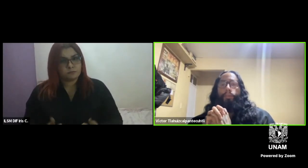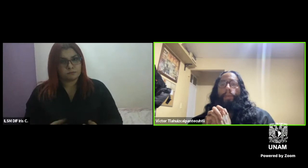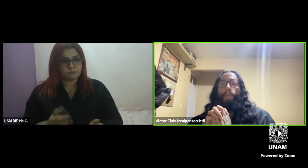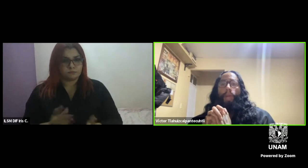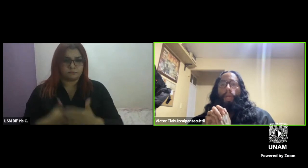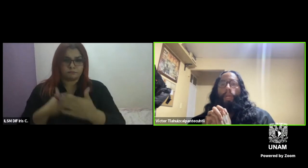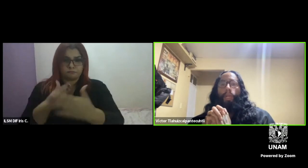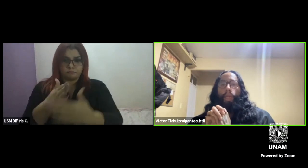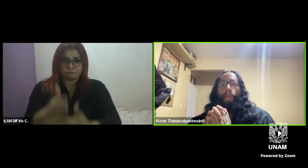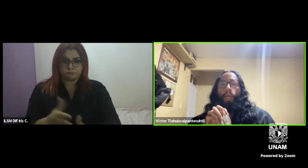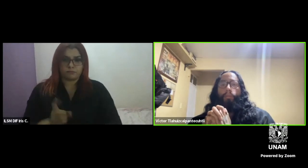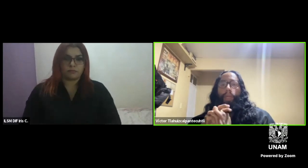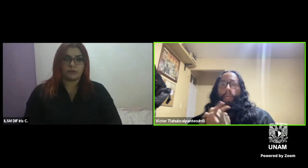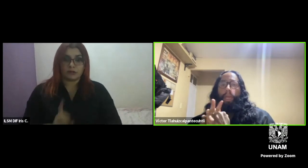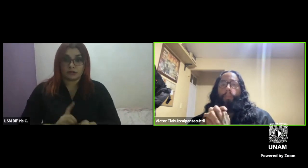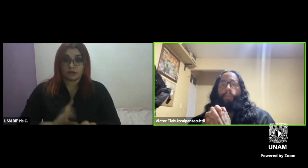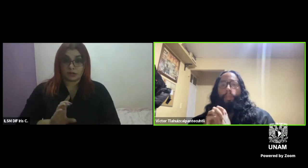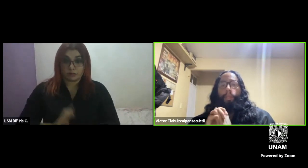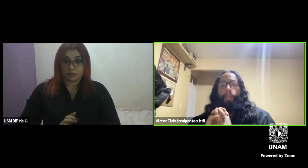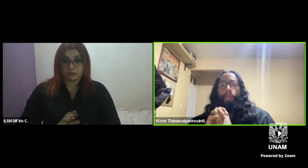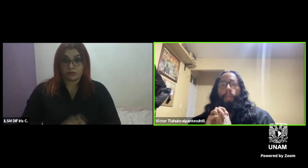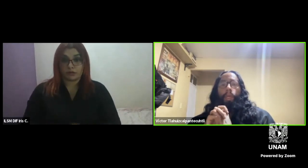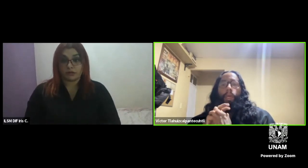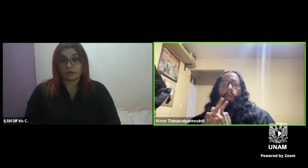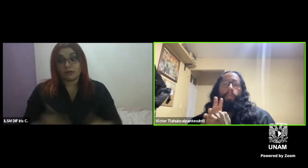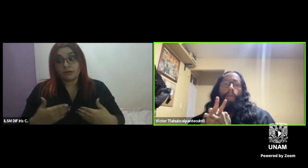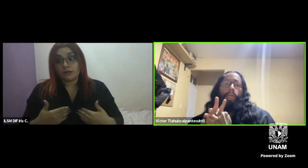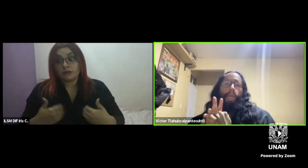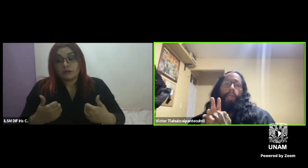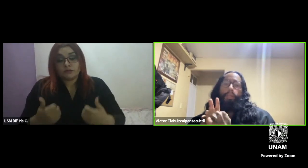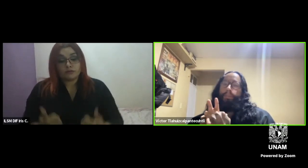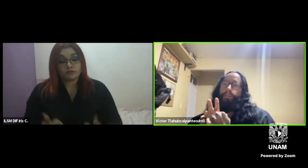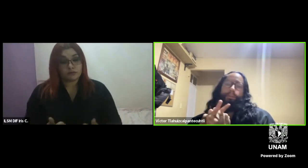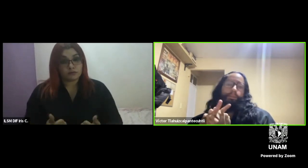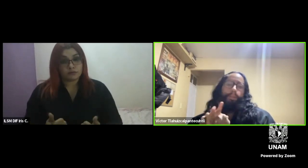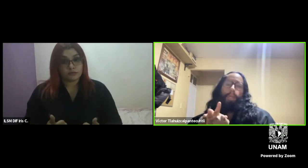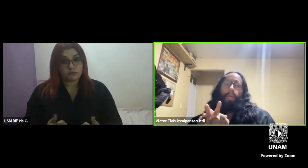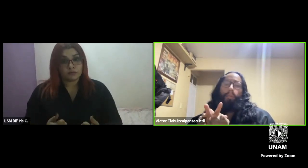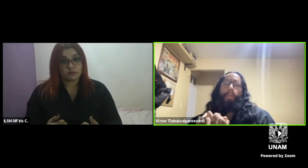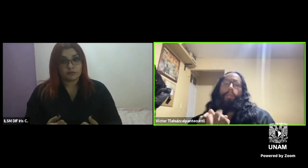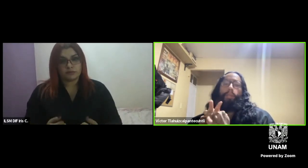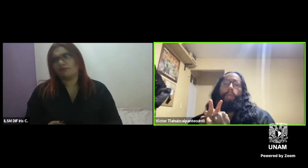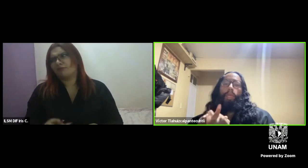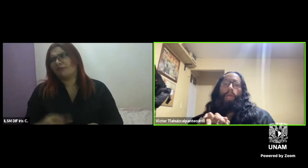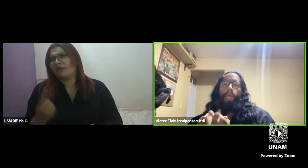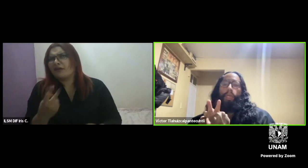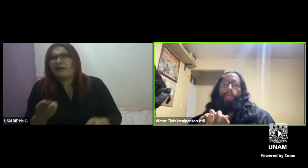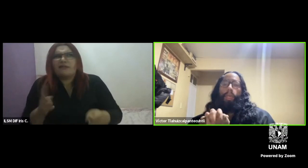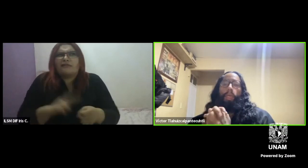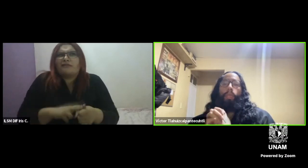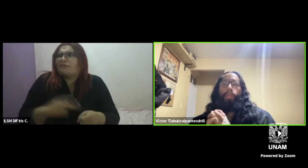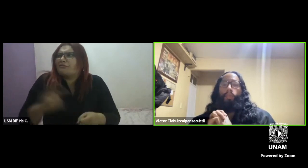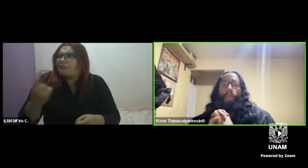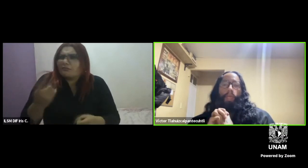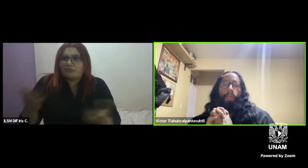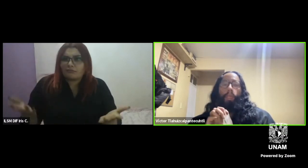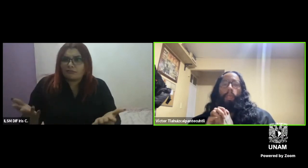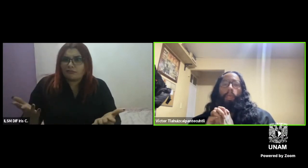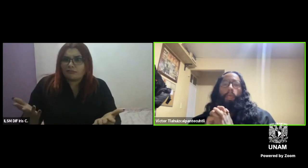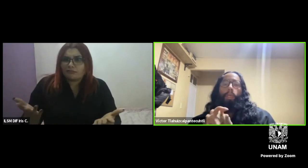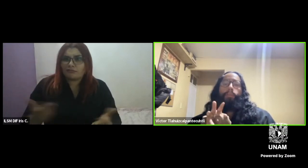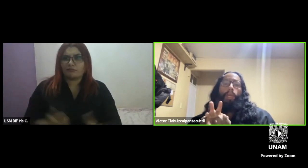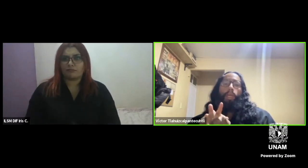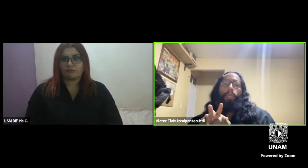esa forma binaria de comprender el mundo, ¿no? La normalidad, y les voy a proponer tres dicotomías,